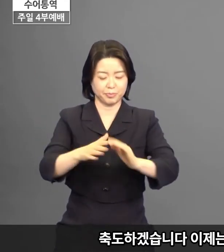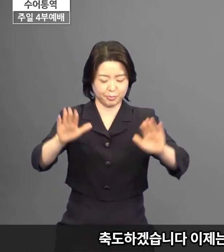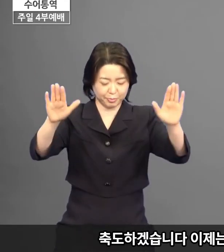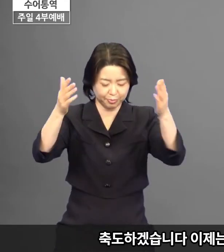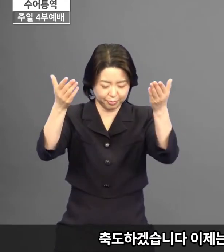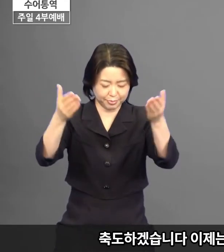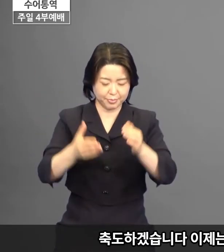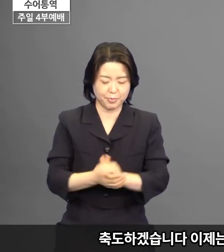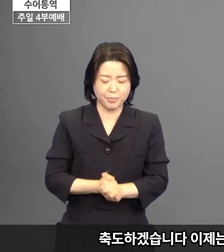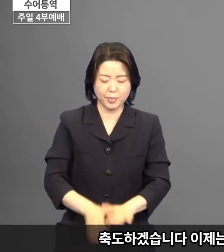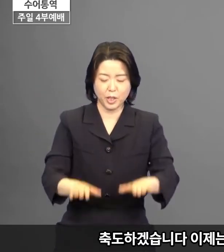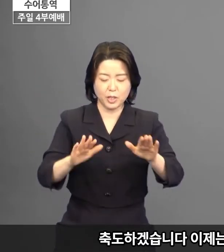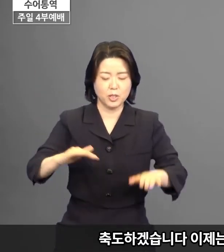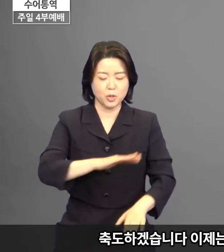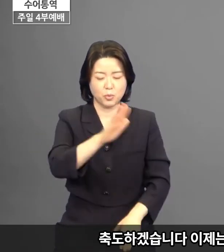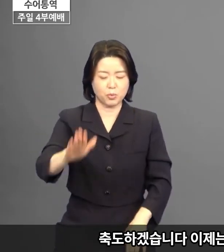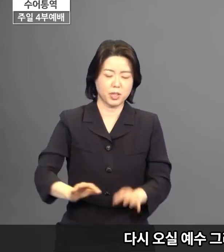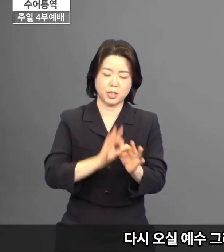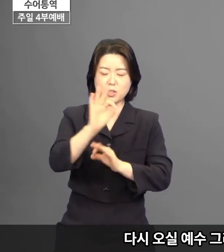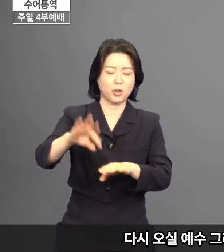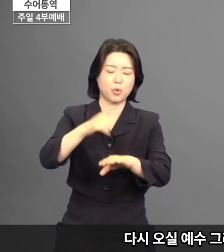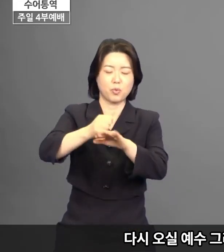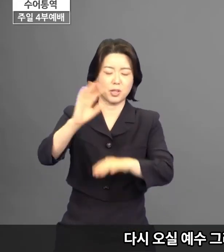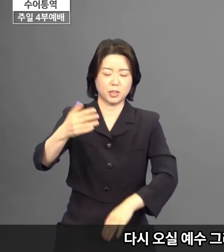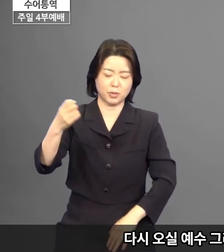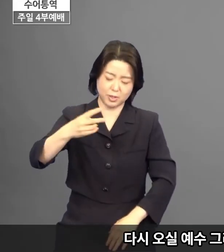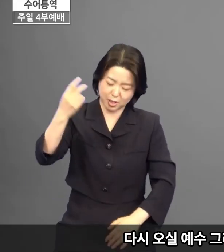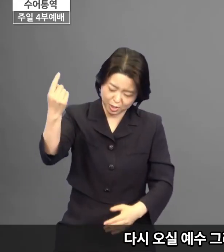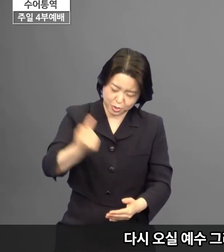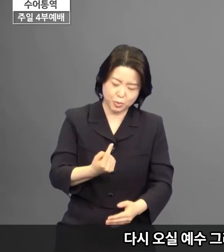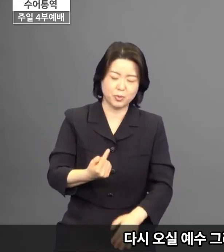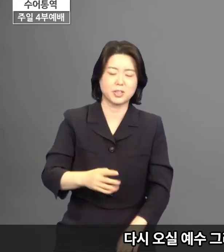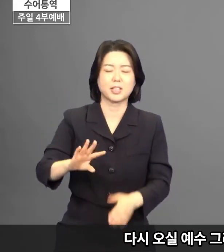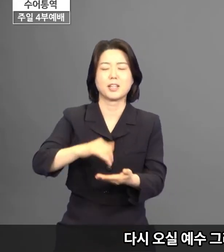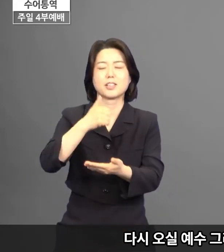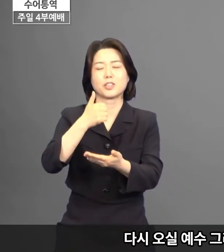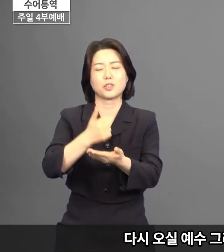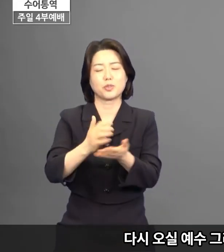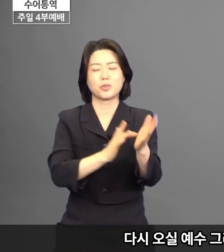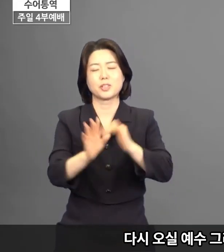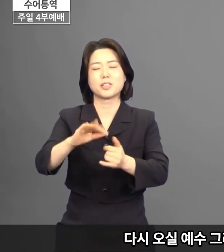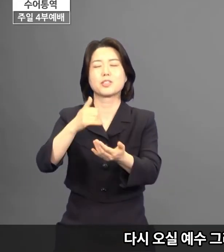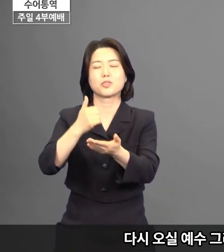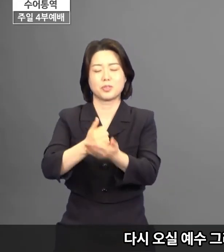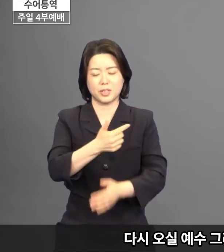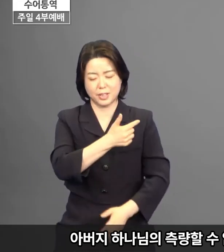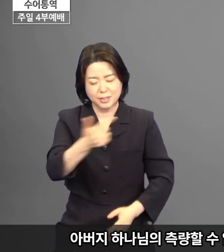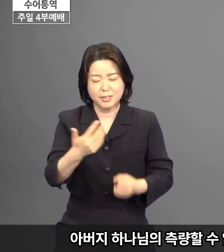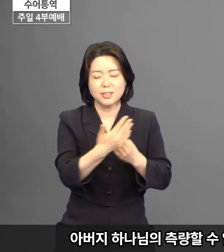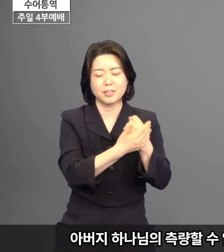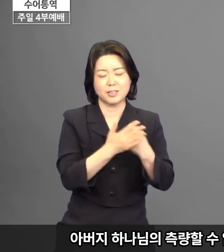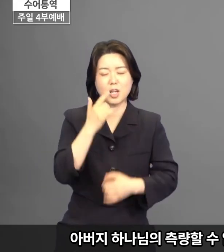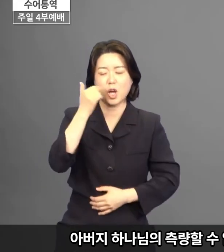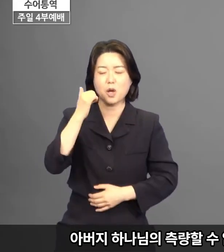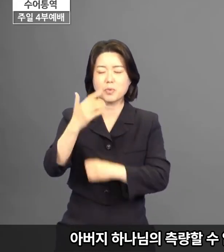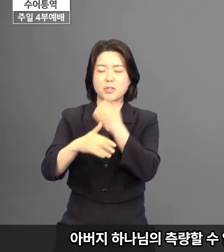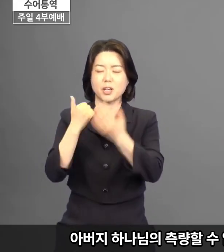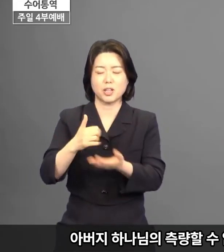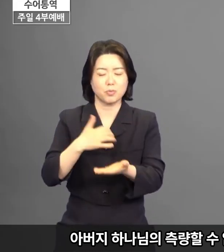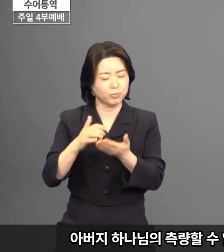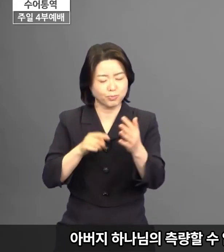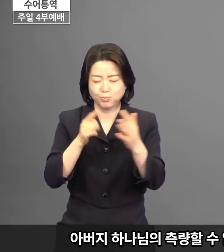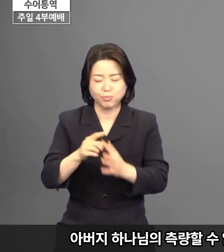축도하겠습니다. 이제는 우리의 영원한 왕 되시며 다시 오실 그리스도 예수 그리스도의 크신 은혜와 아버지 하나님의 측량할 수